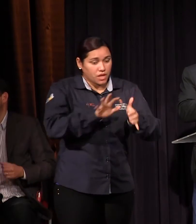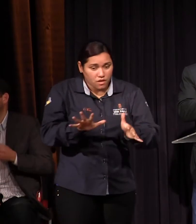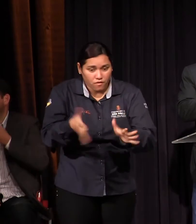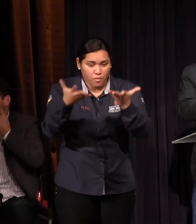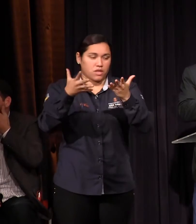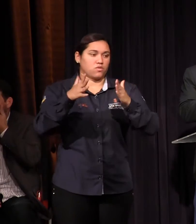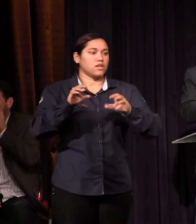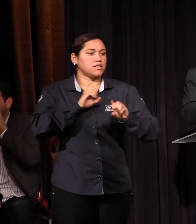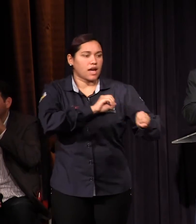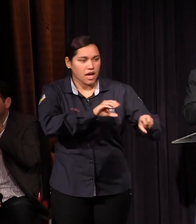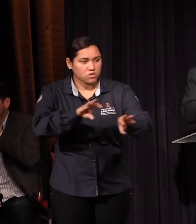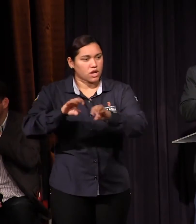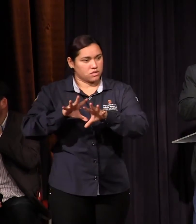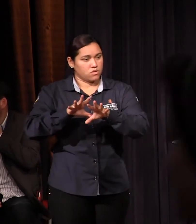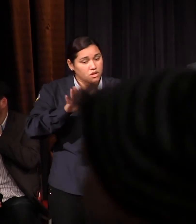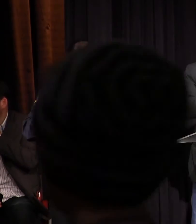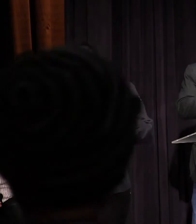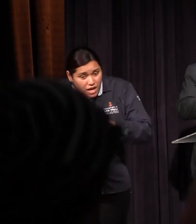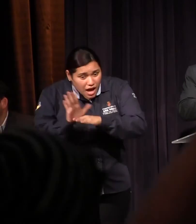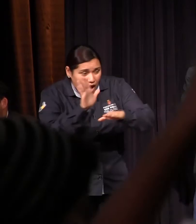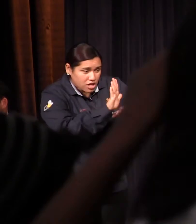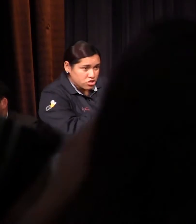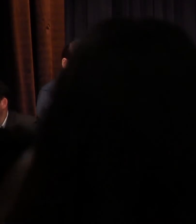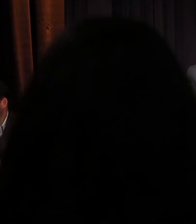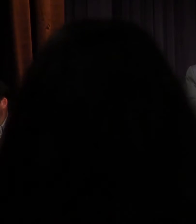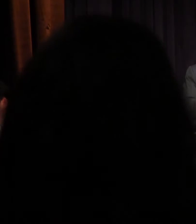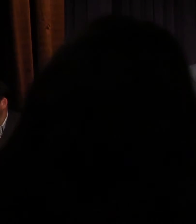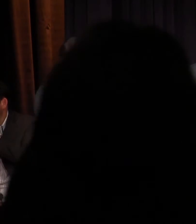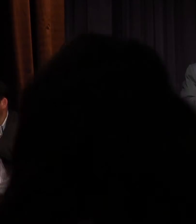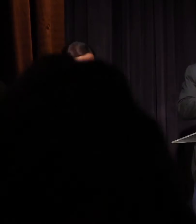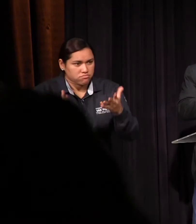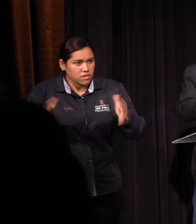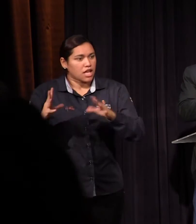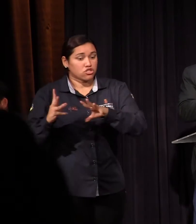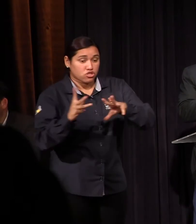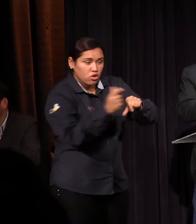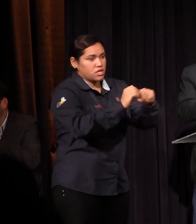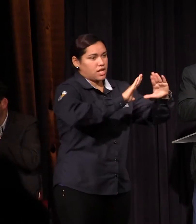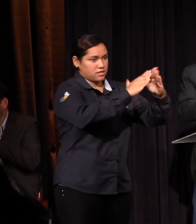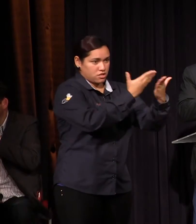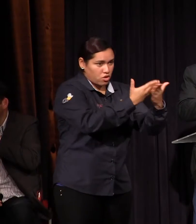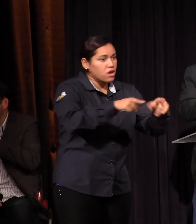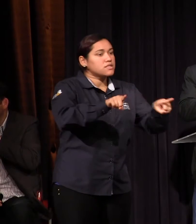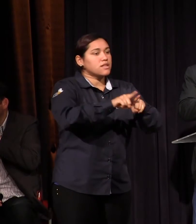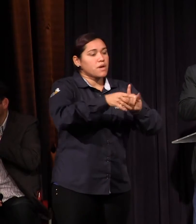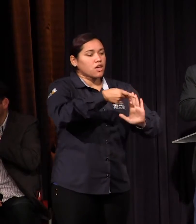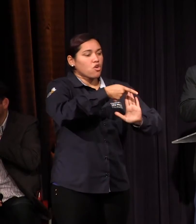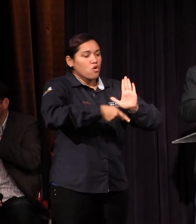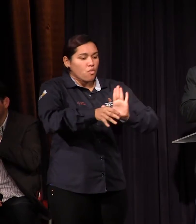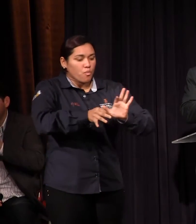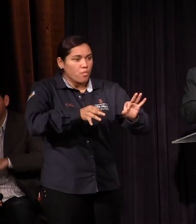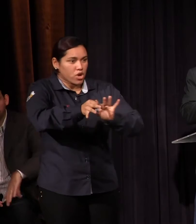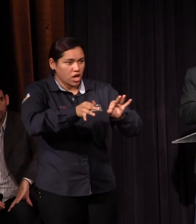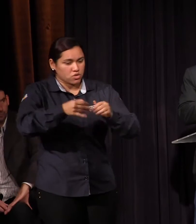que contribuam efetivamente para a construção e implementação dos projetos político pedagógicos das unidades